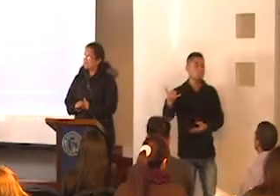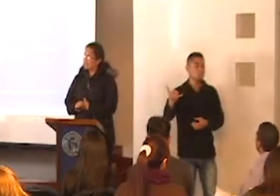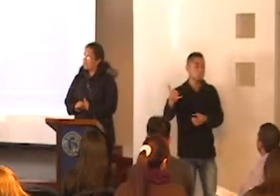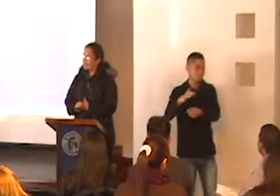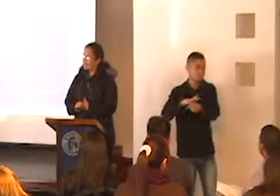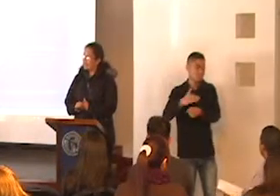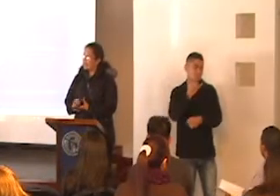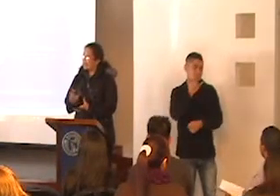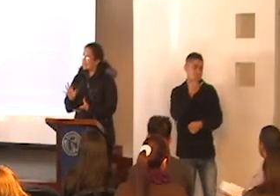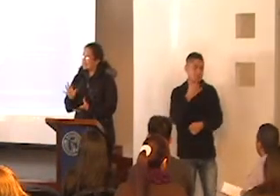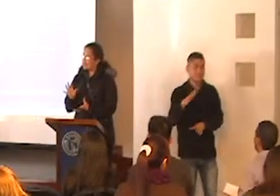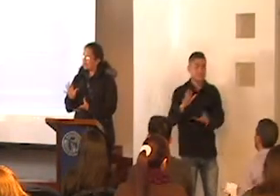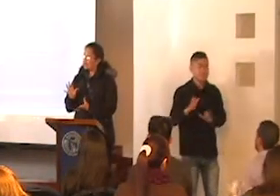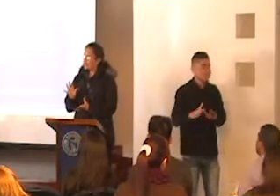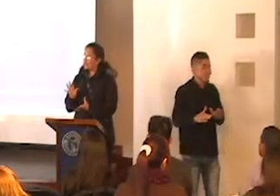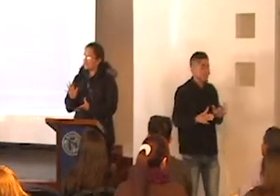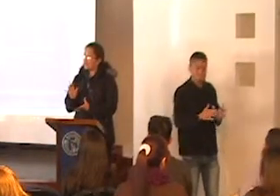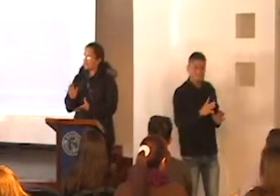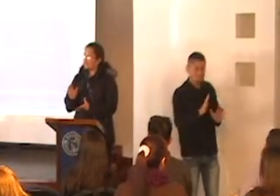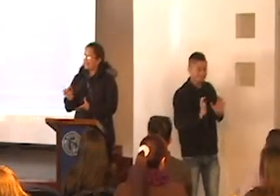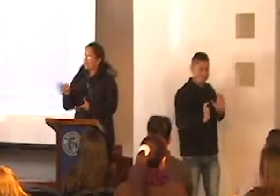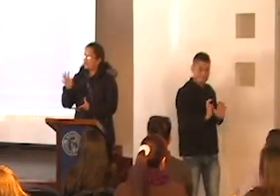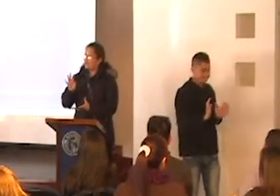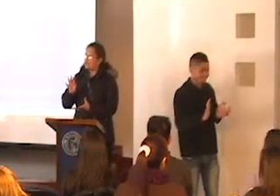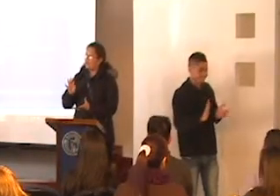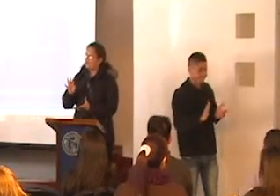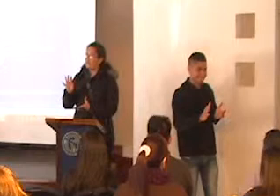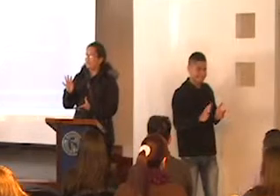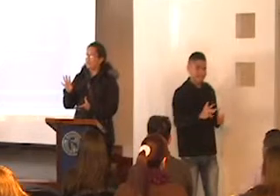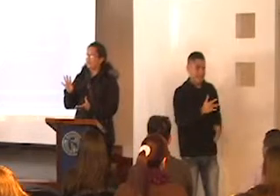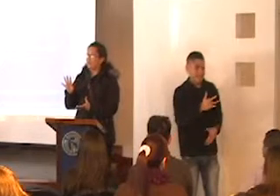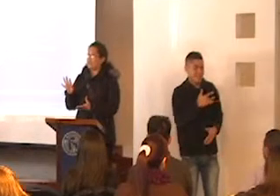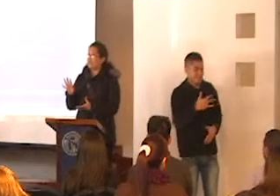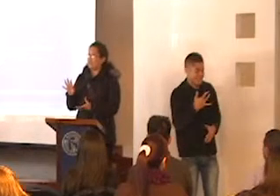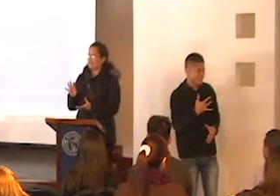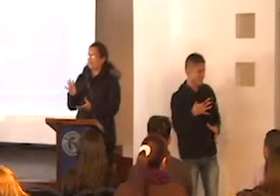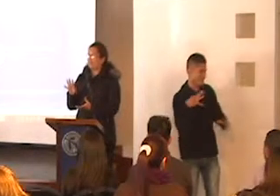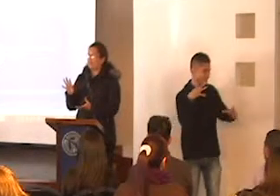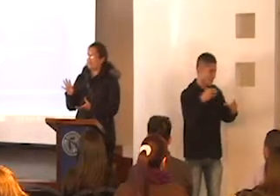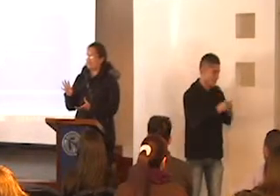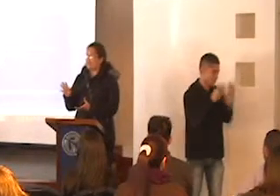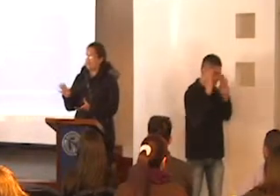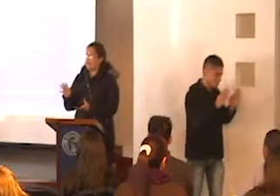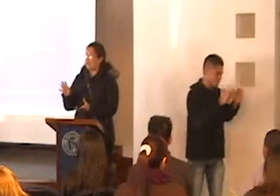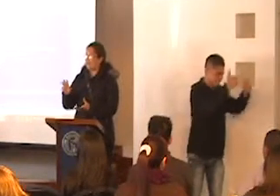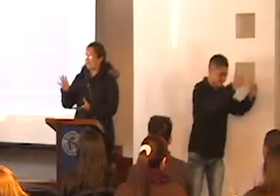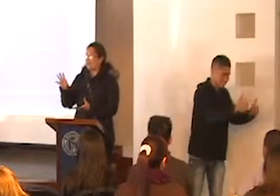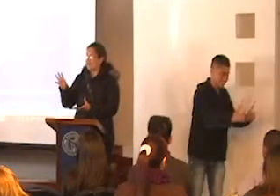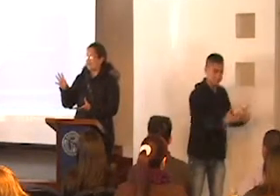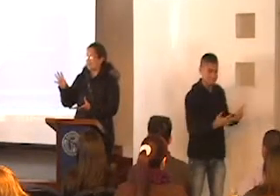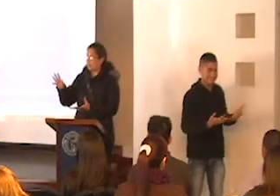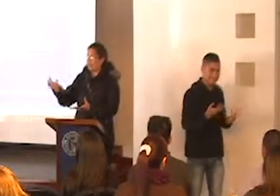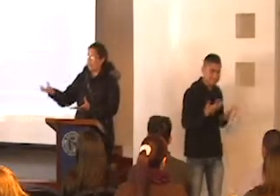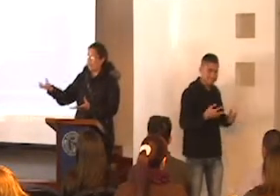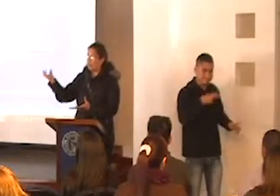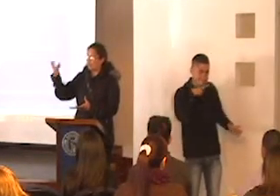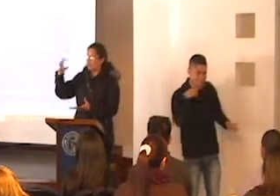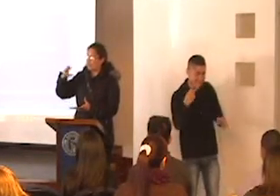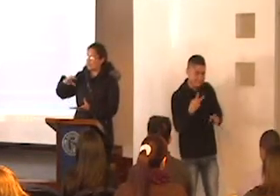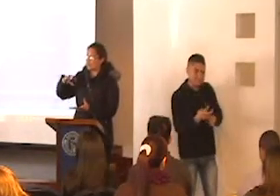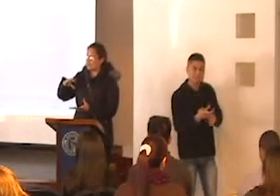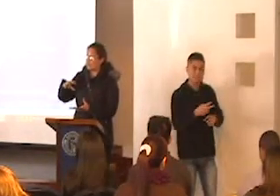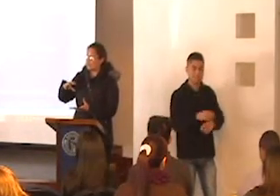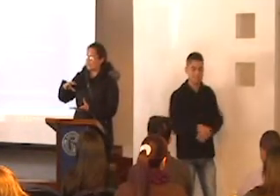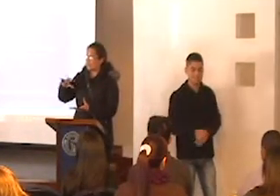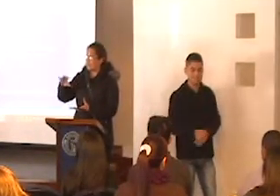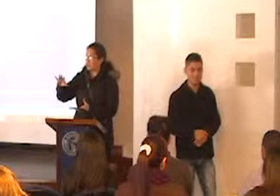una resistencia a empezar con este proceso. Y no te estoy hablando de pronto de personas que lleven, estoy